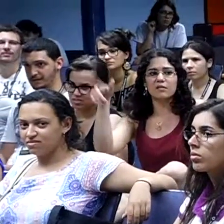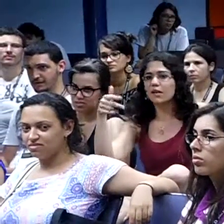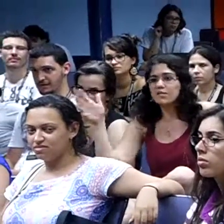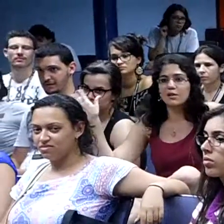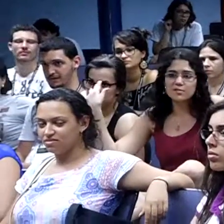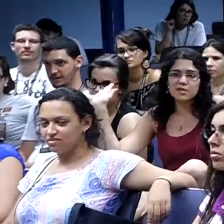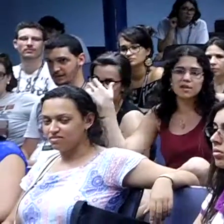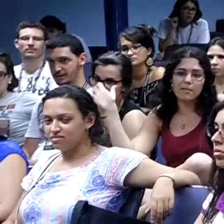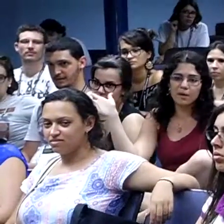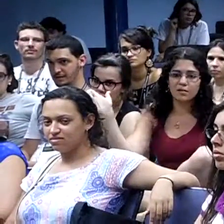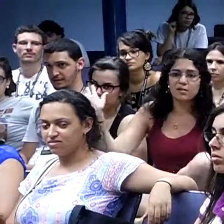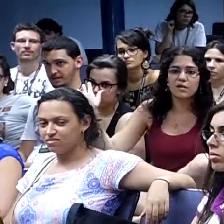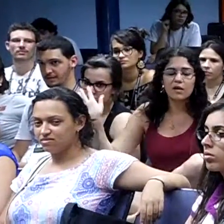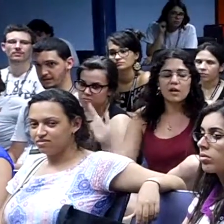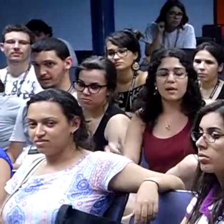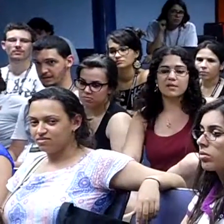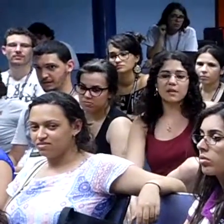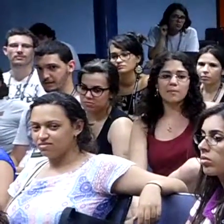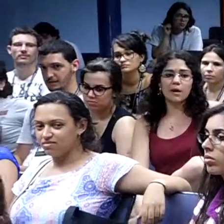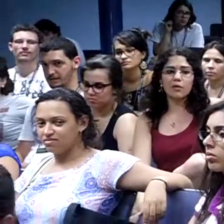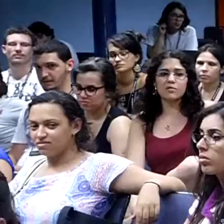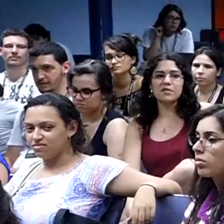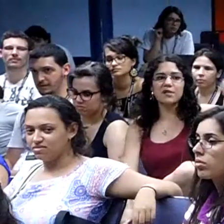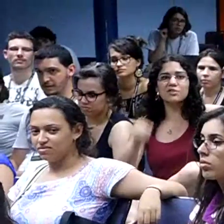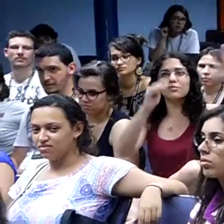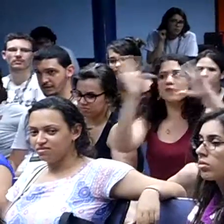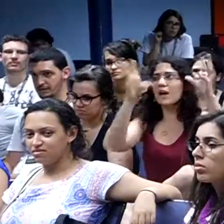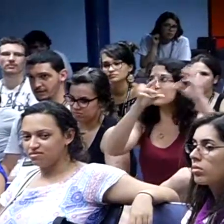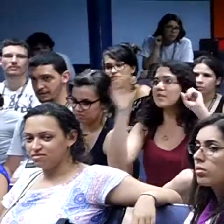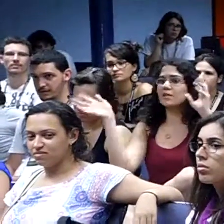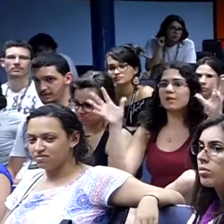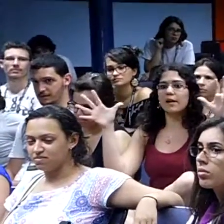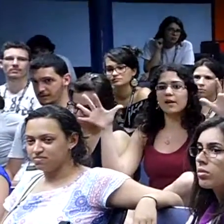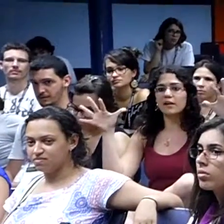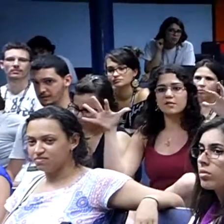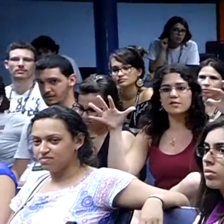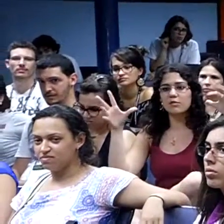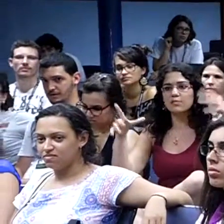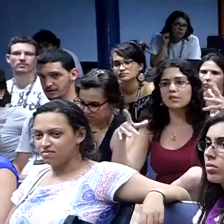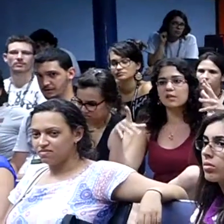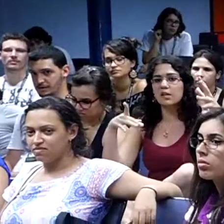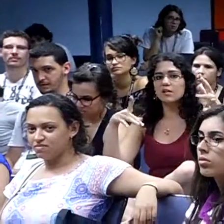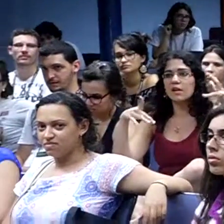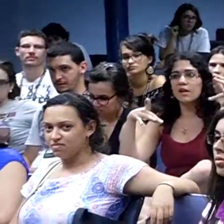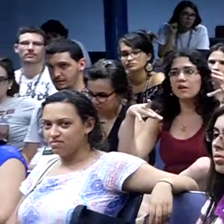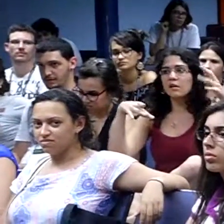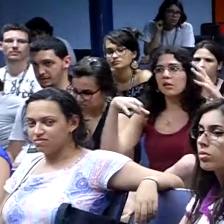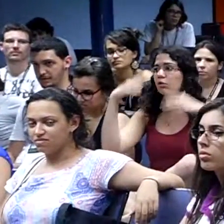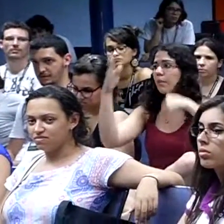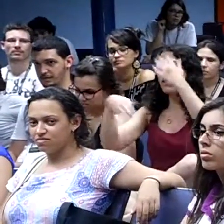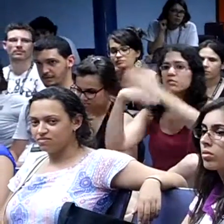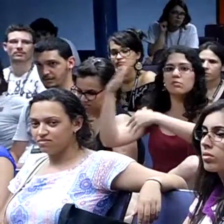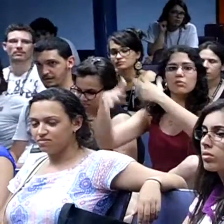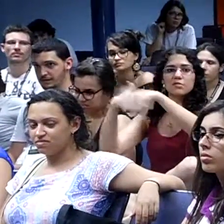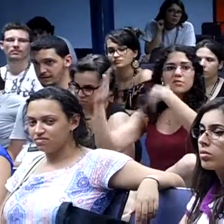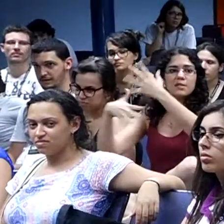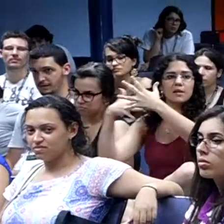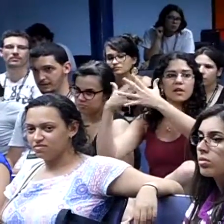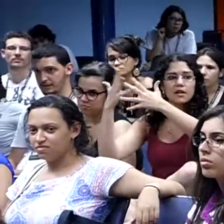quer dizer, não sei na prática, mas até para conseguir juntar assim, as letras e conseguir entender no meio de um curso assim. Querendo